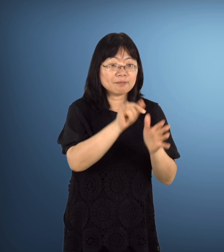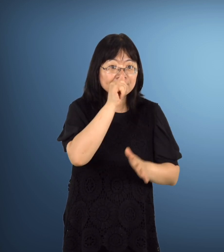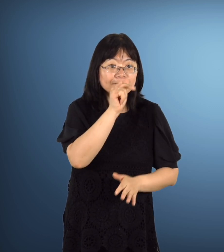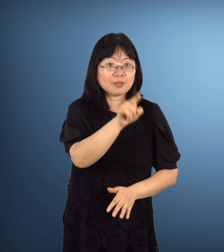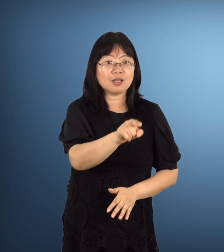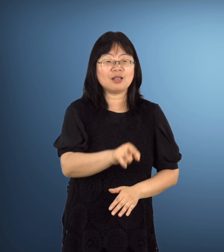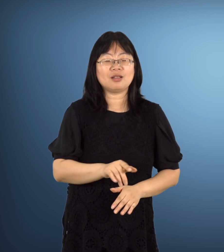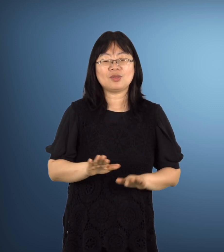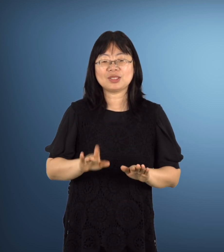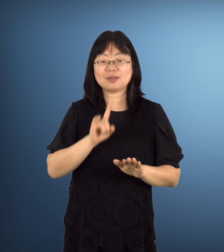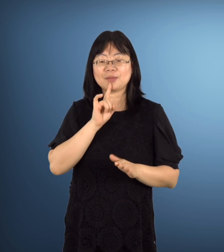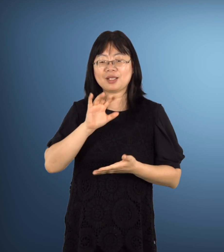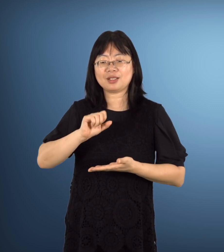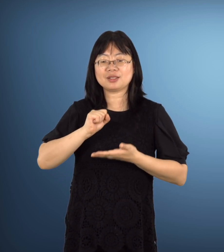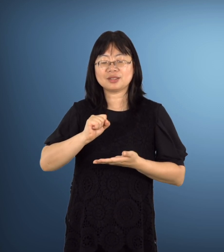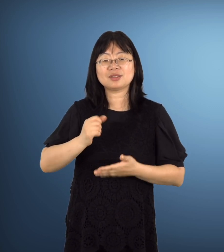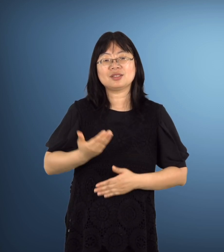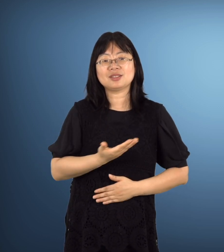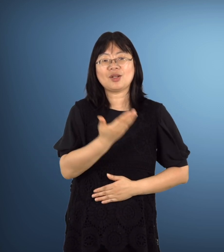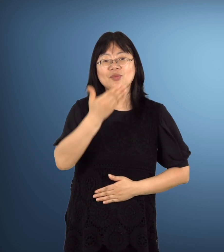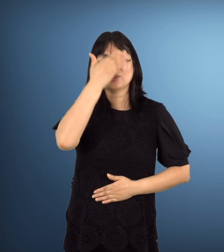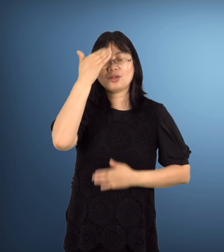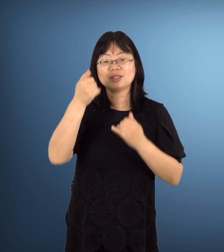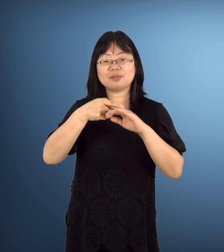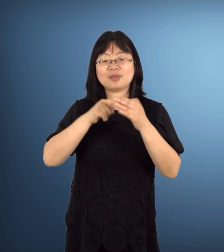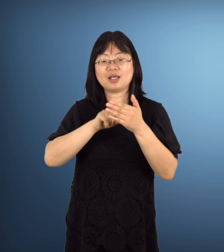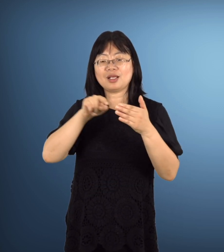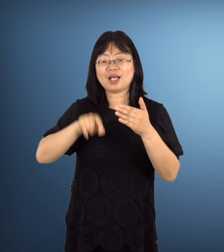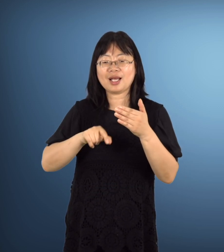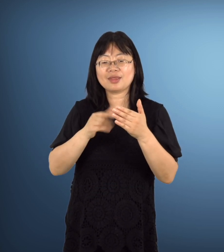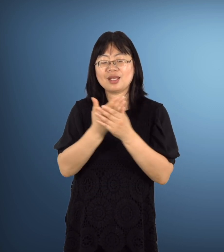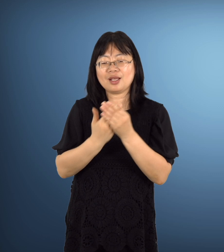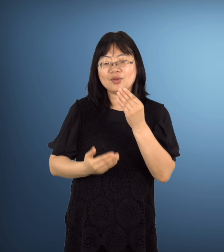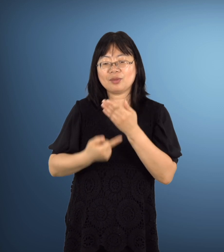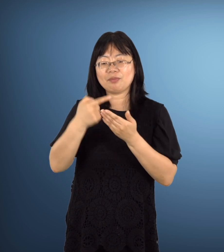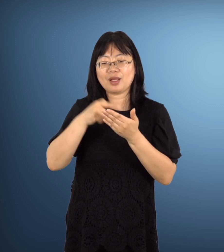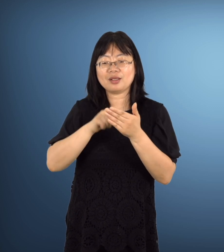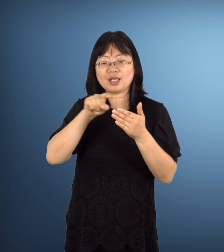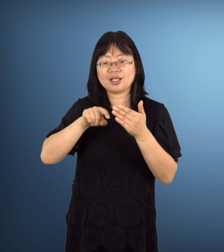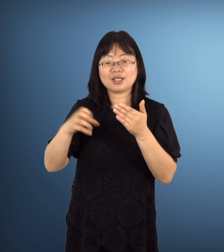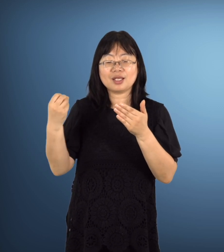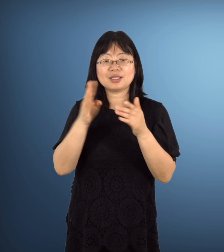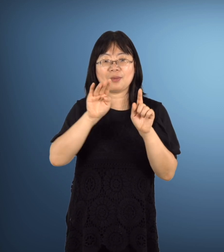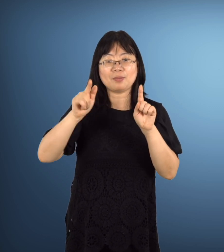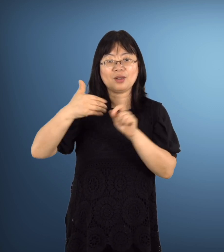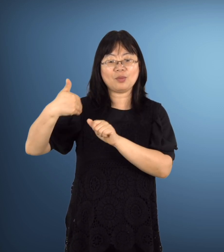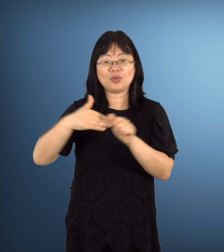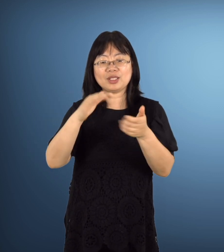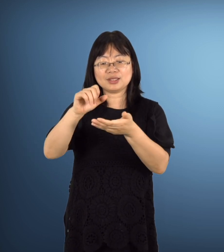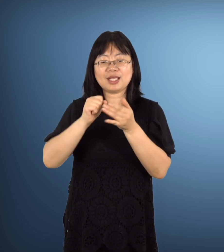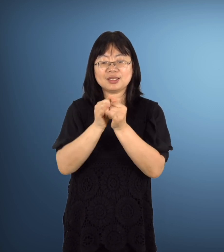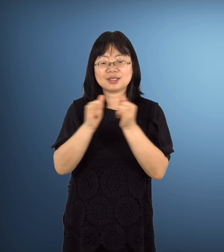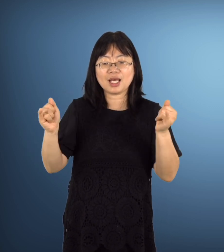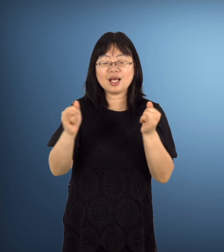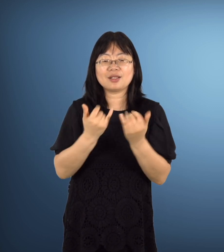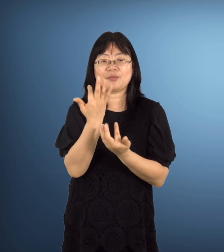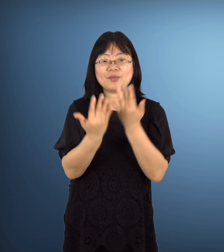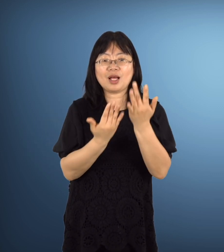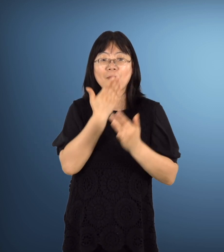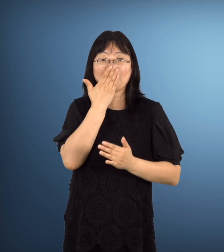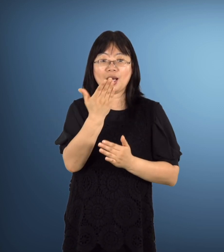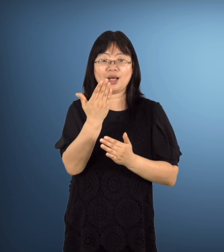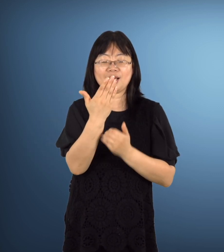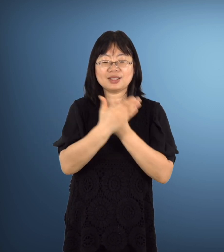믿습니까? 오늘 이 말씀이 우리 청년들 가슴에, 식어진 가슴에 다시 한번 보내어지는 자로서 불을 지피는